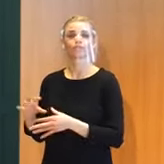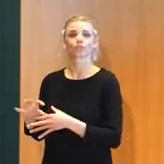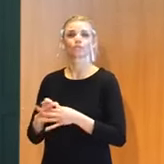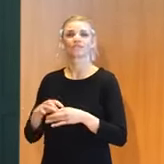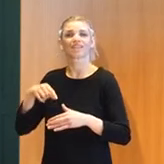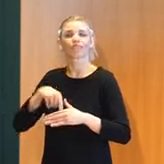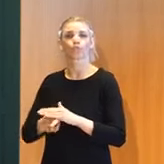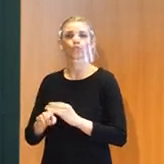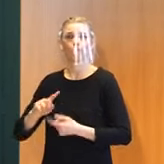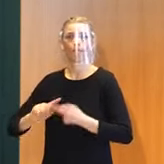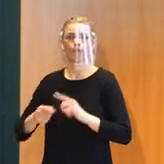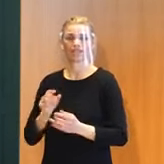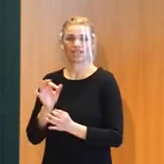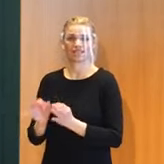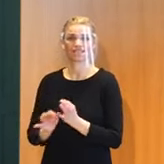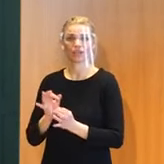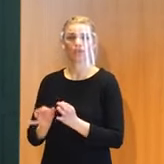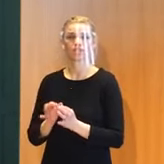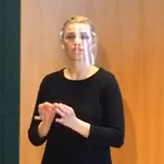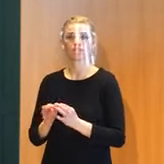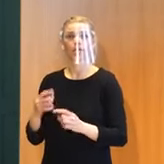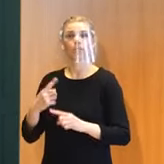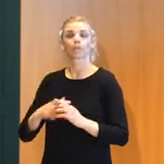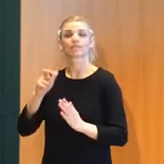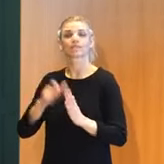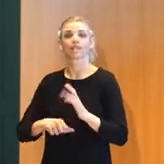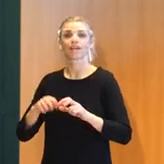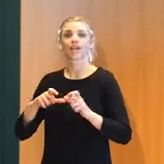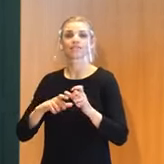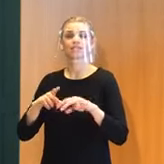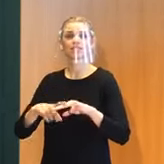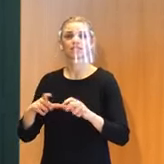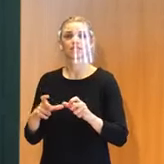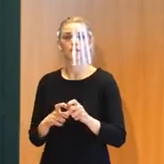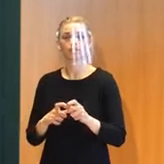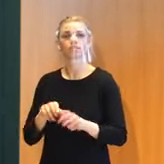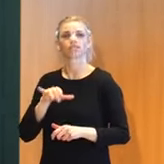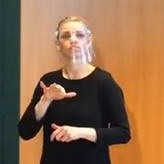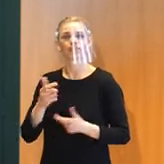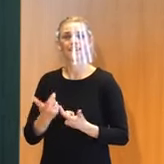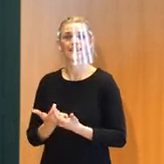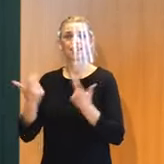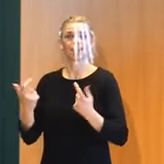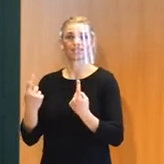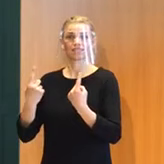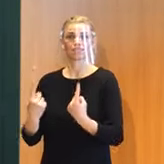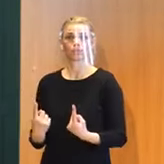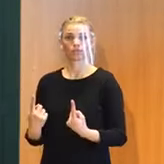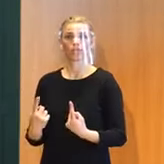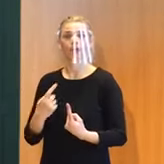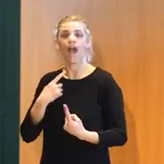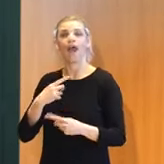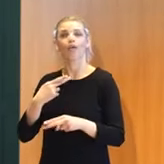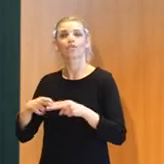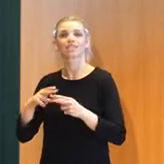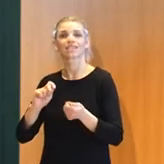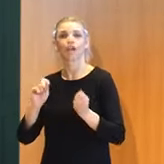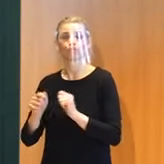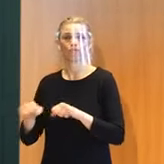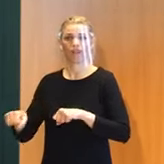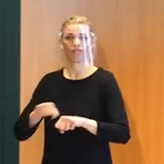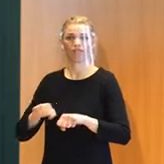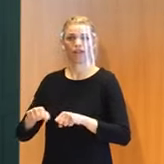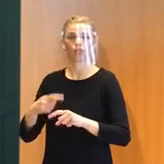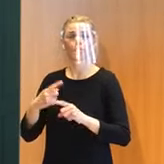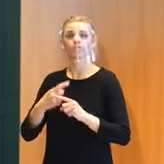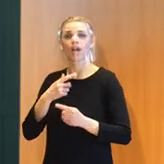vnútropolitickú situáciu a na to, že strana SaS zaujala jasný postoj k tomu, ako zrekonštruovať vládu a